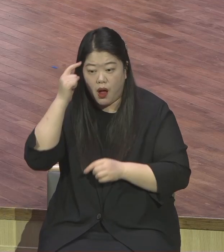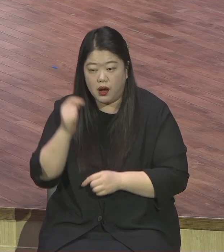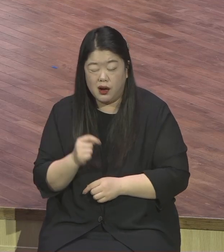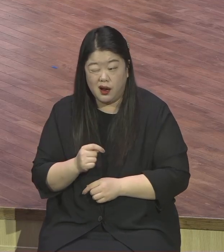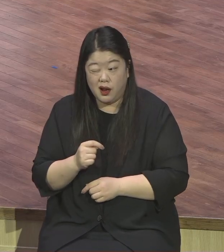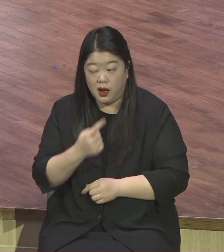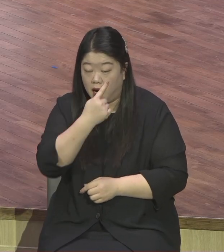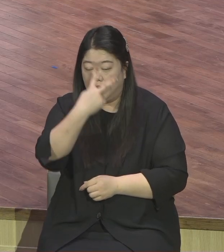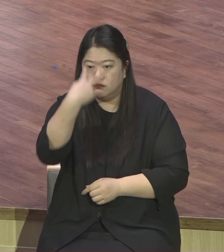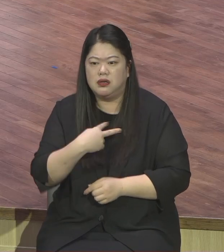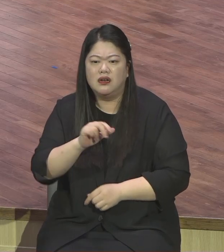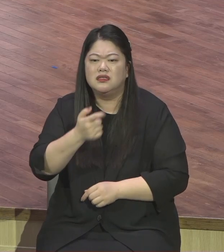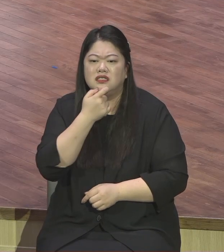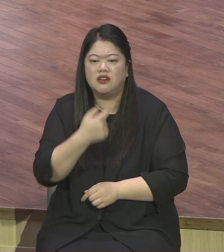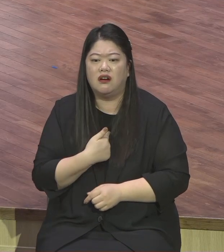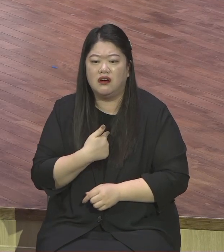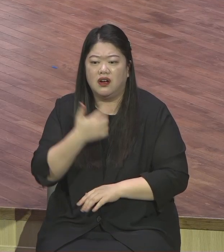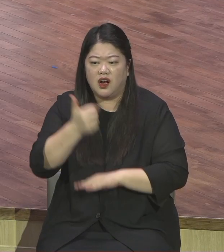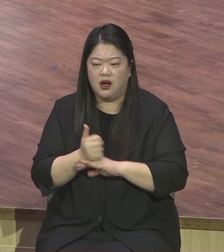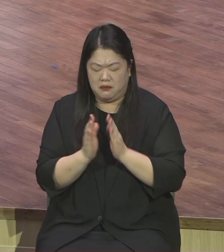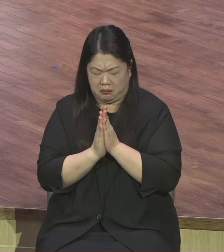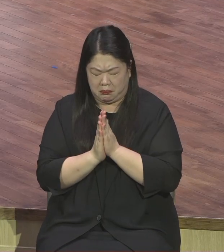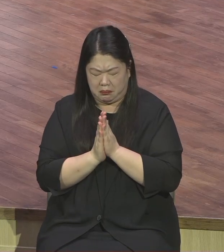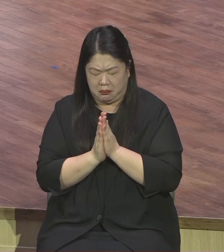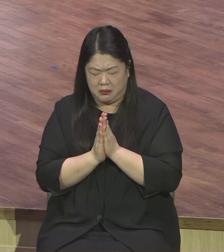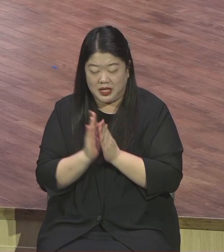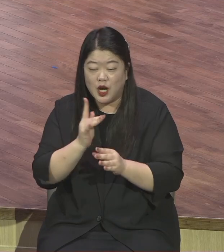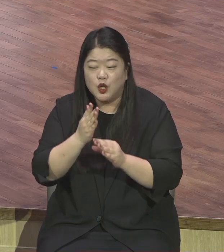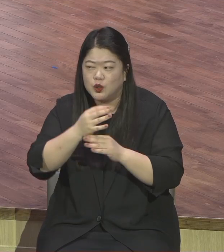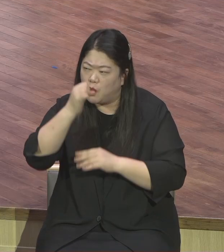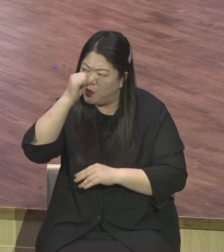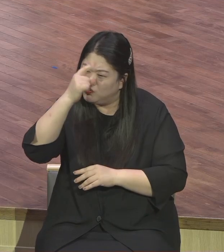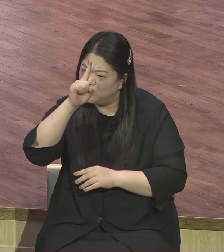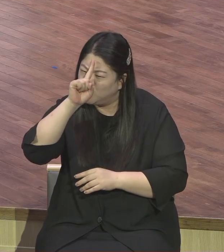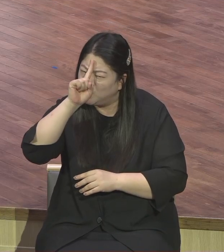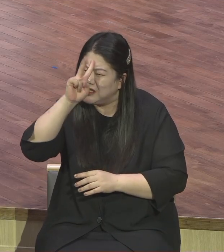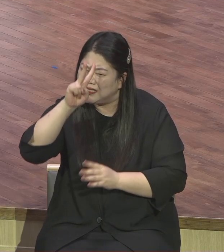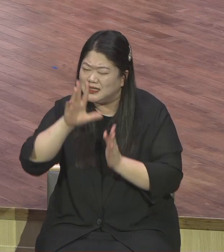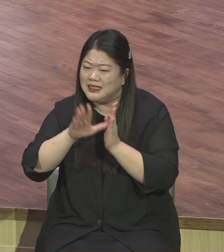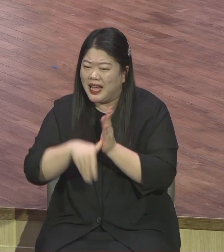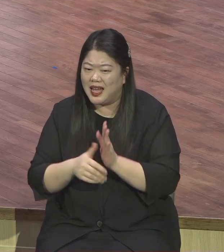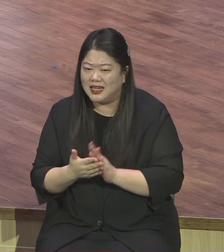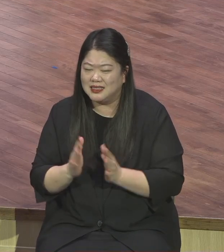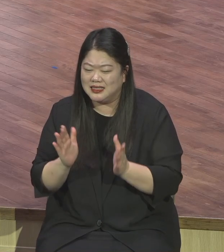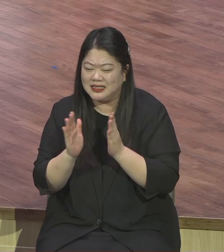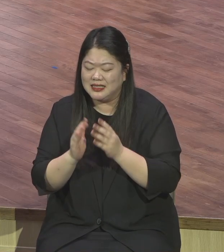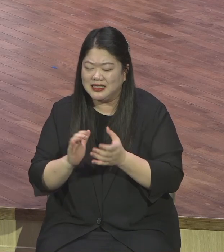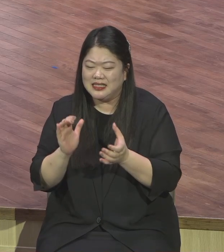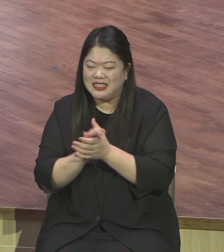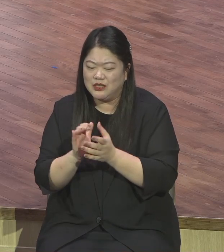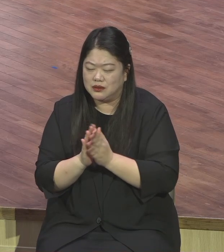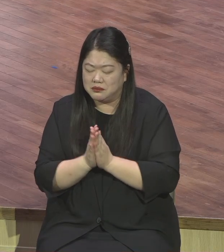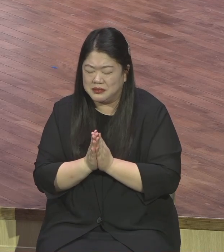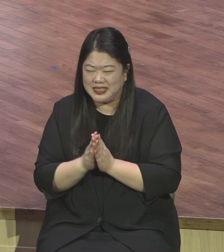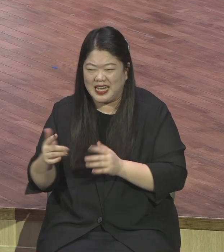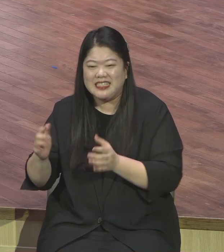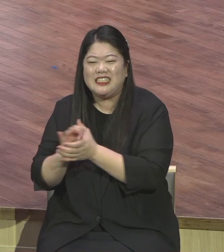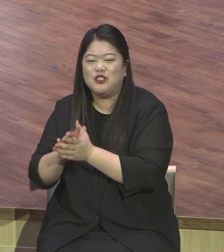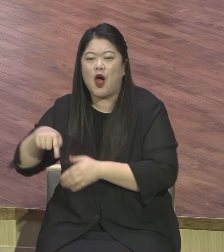그러니까. 그러다가 중학교 때 나도 모르게 눈을 떠가지고 친구하고 장난쳤는데 소경이 안